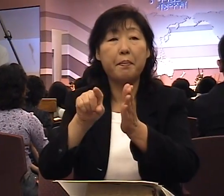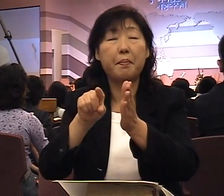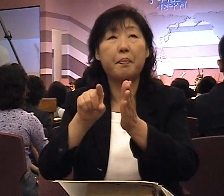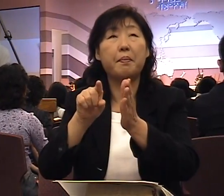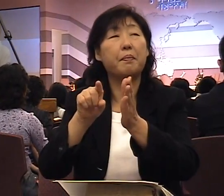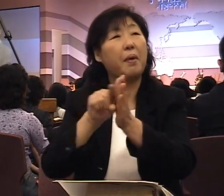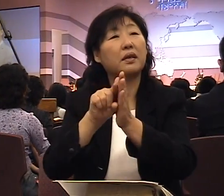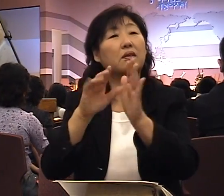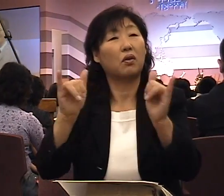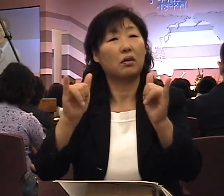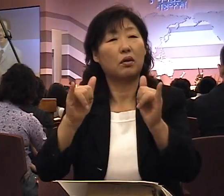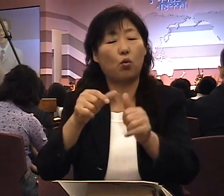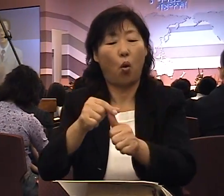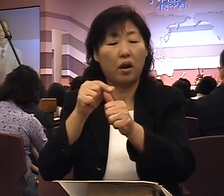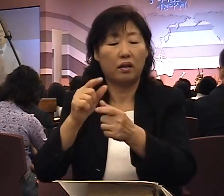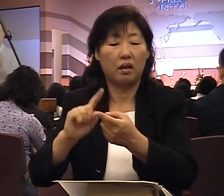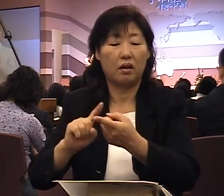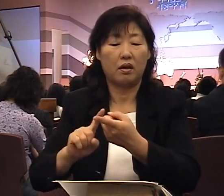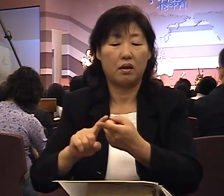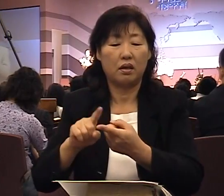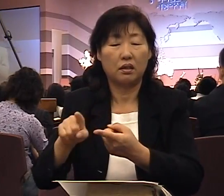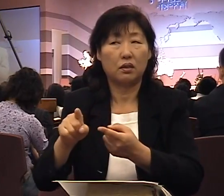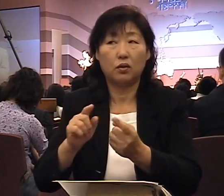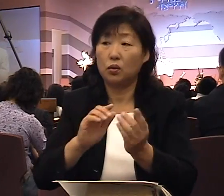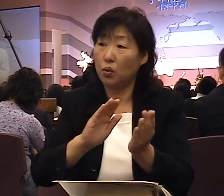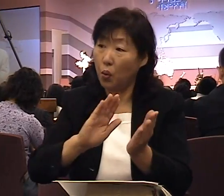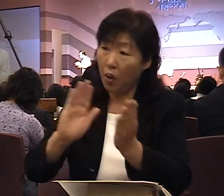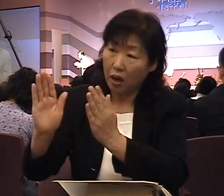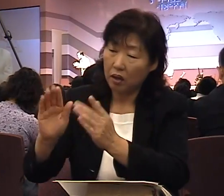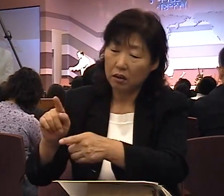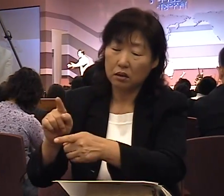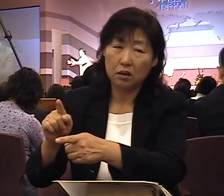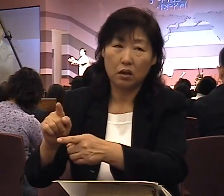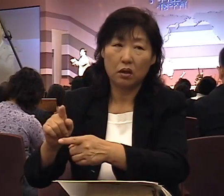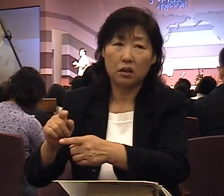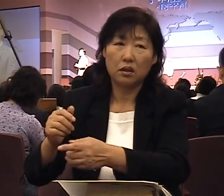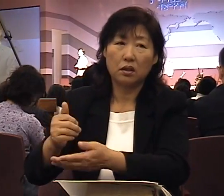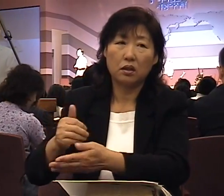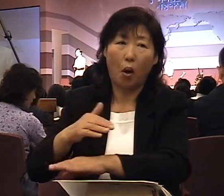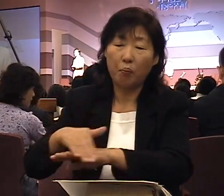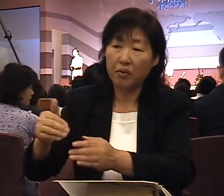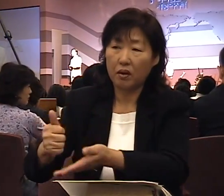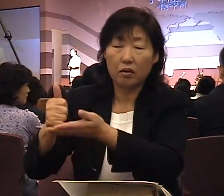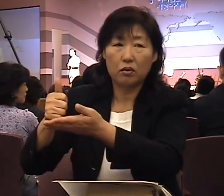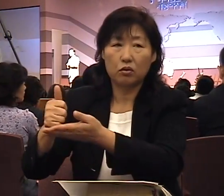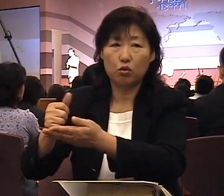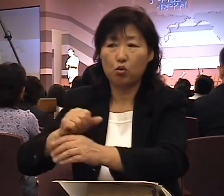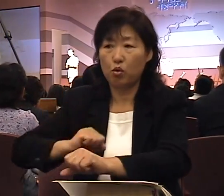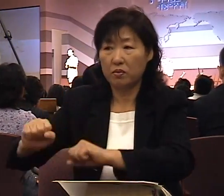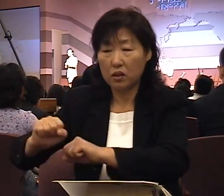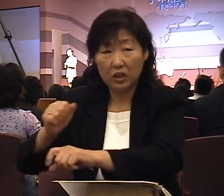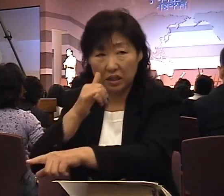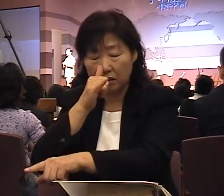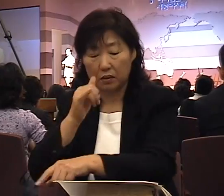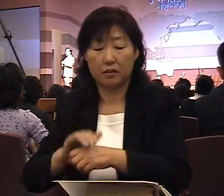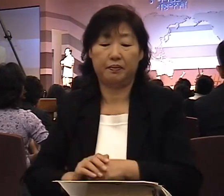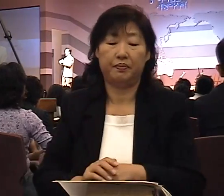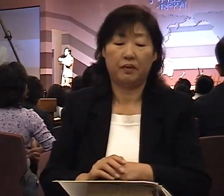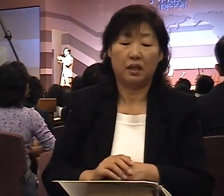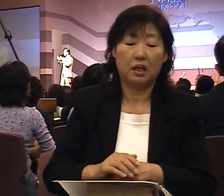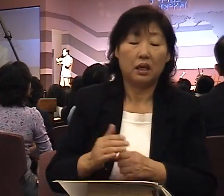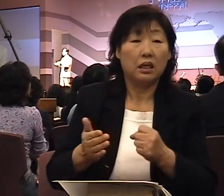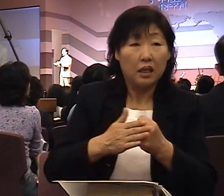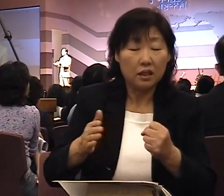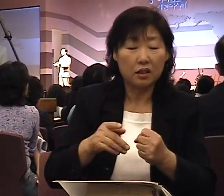만 백성들을 구하는 데에 그쪽을 향해 하나님의 섭리가 움직이고 있다는 것입니다. 그래서요